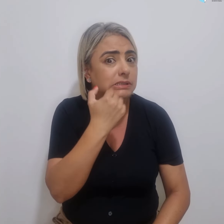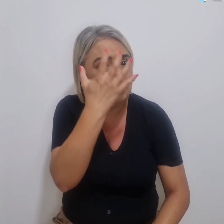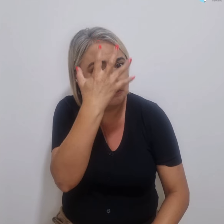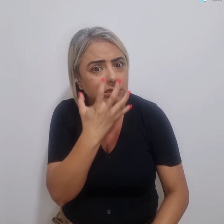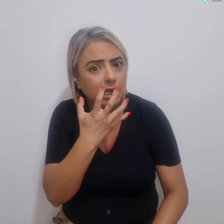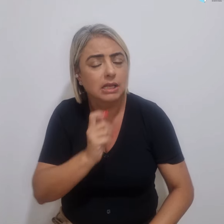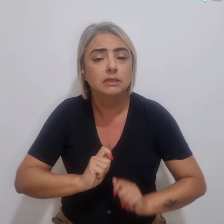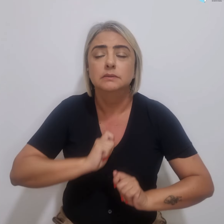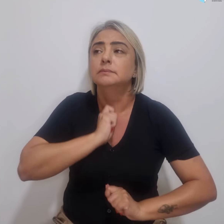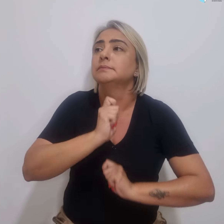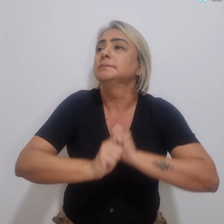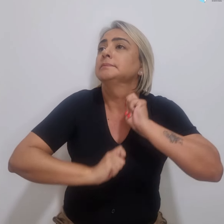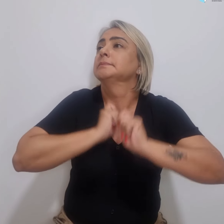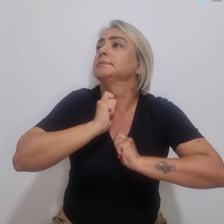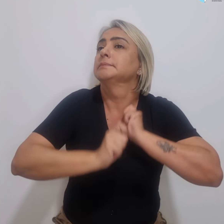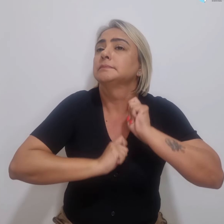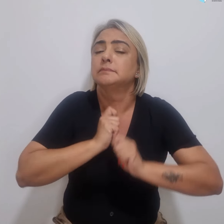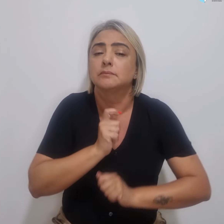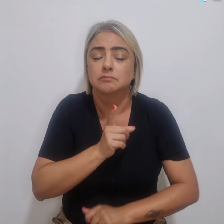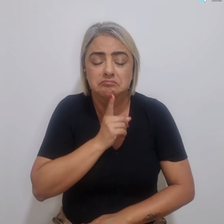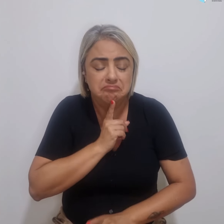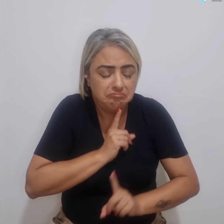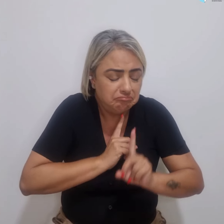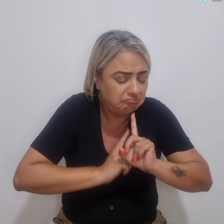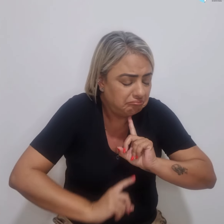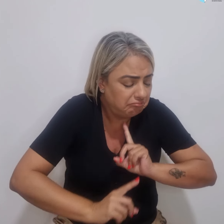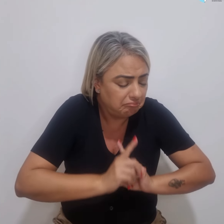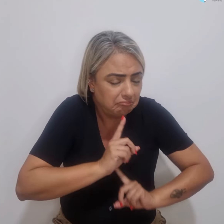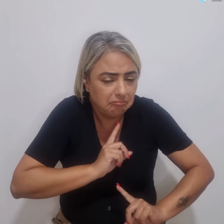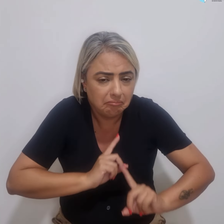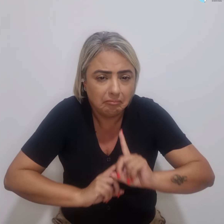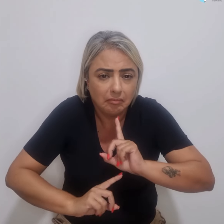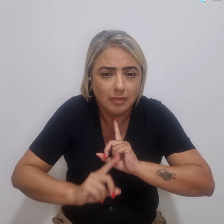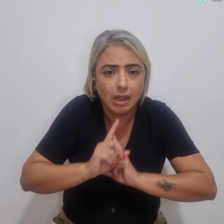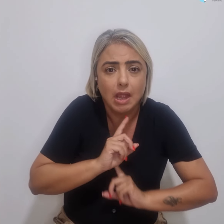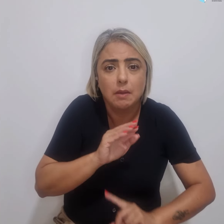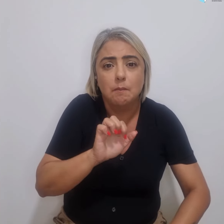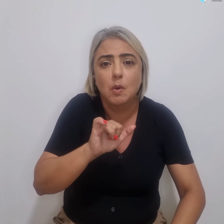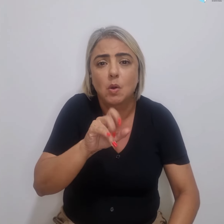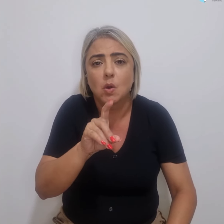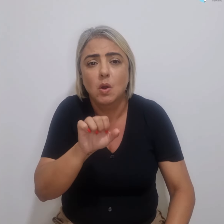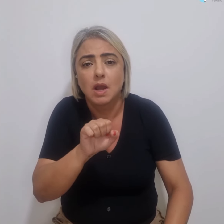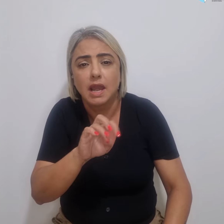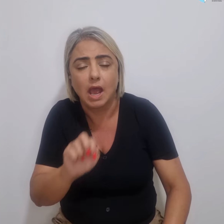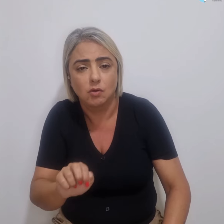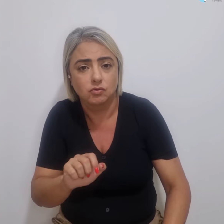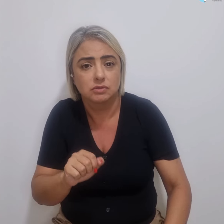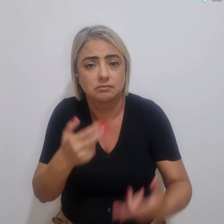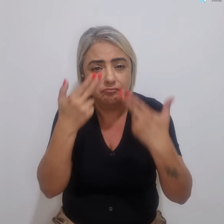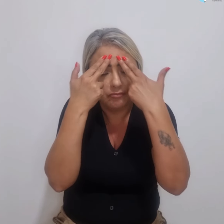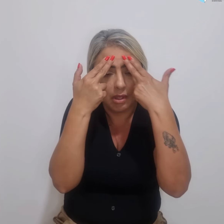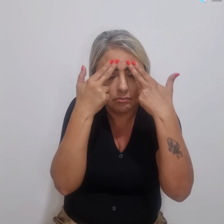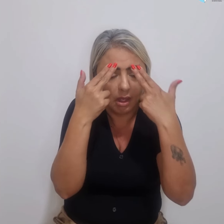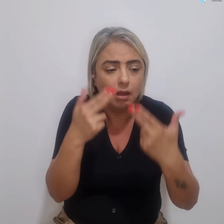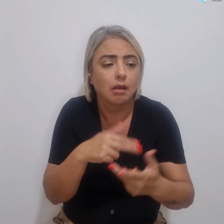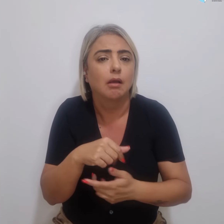ansiedade, depressão e síndrome de burnout. Os danos sociais que se